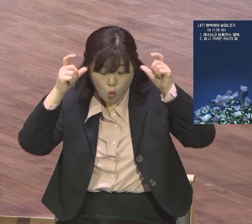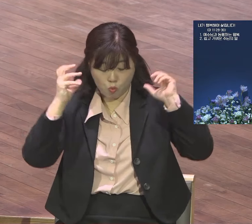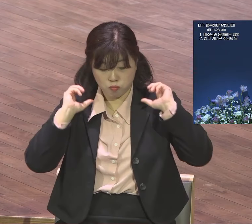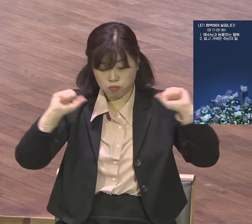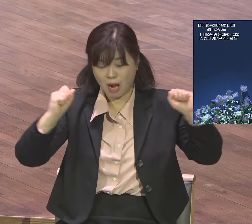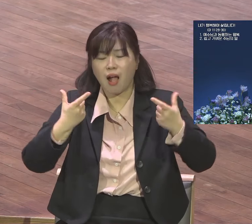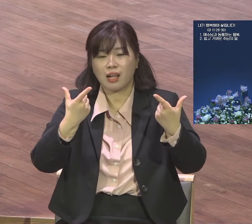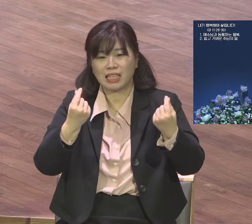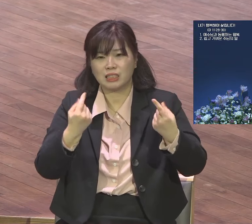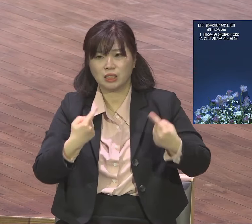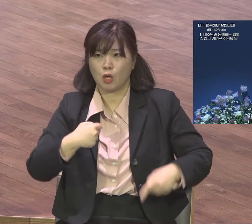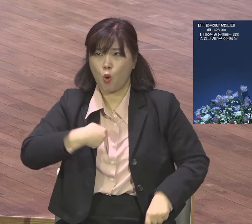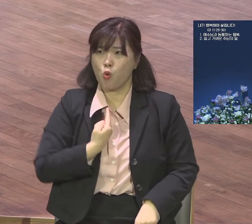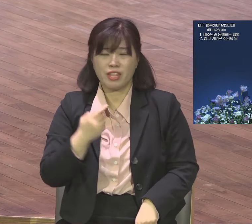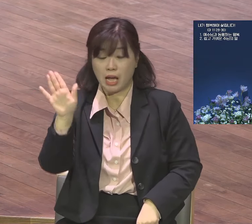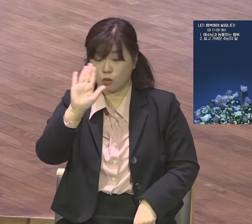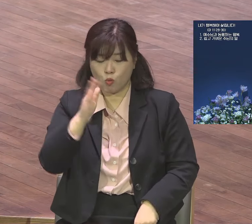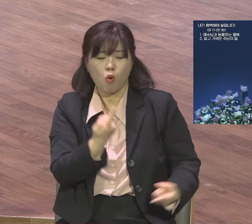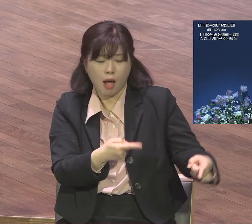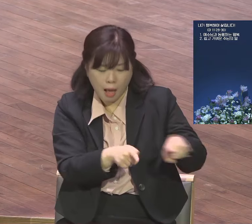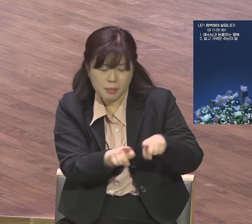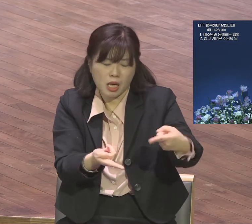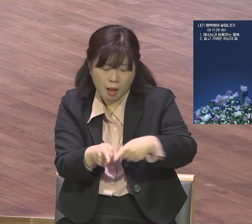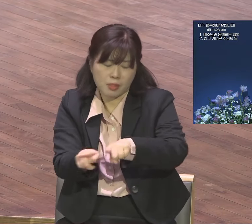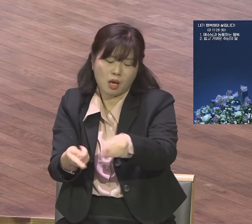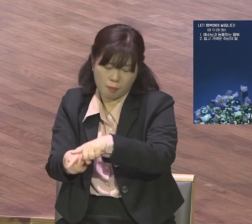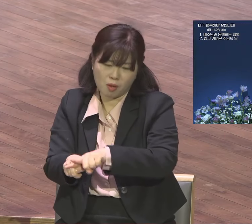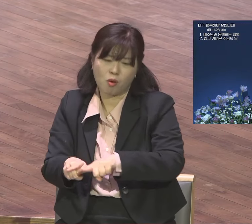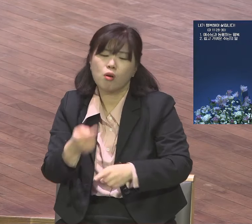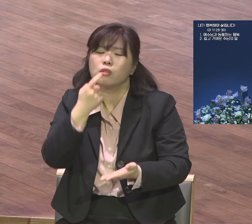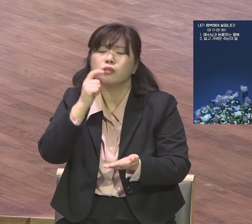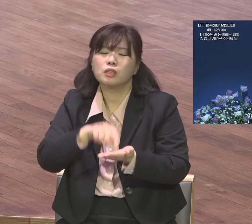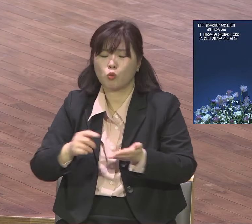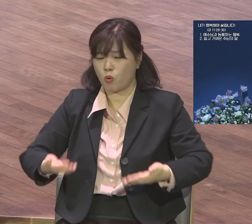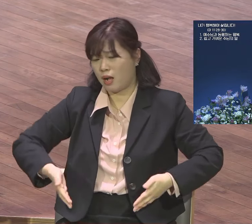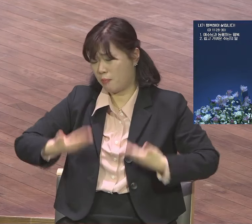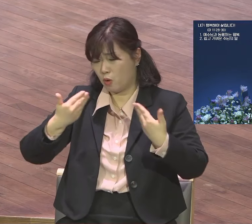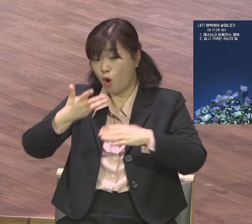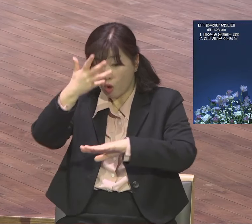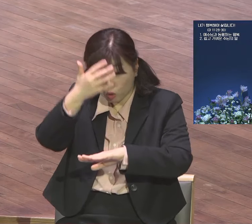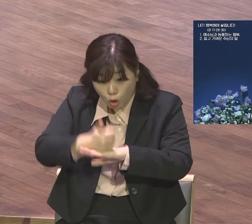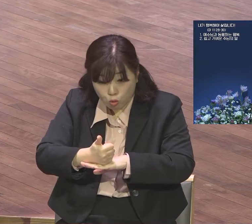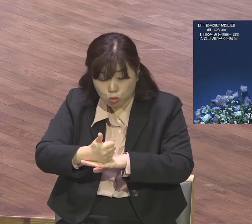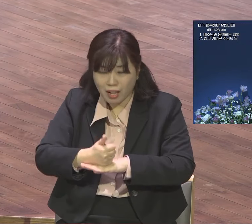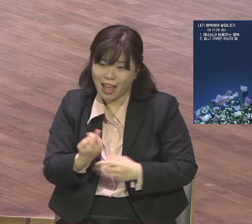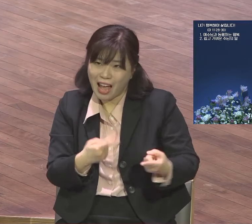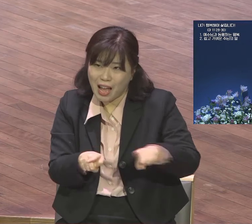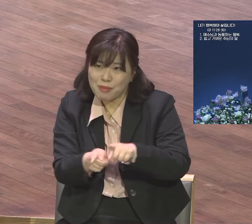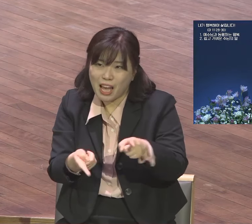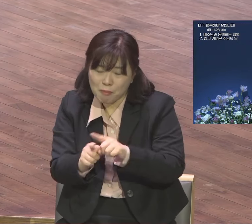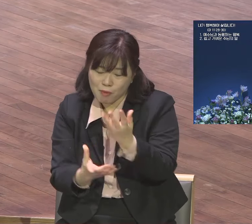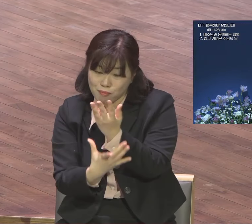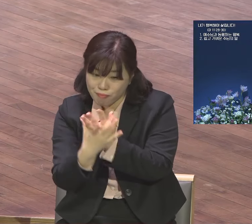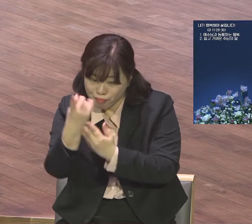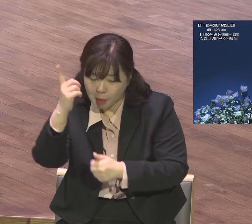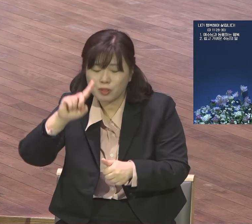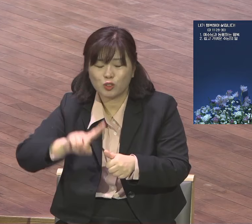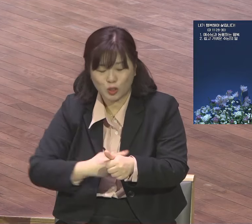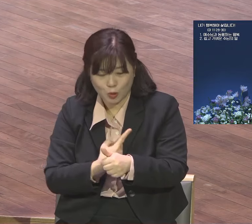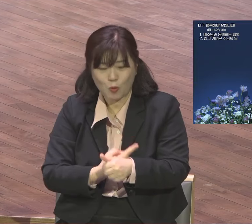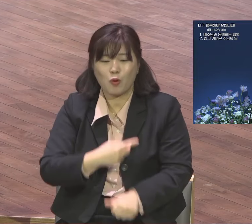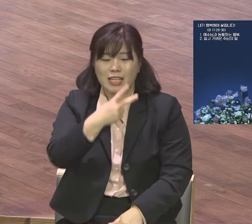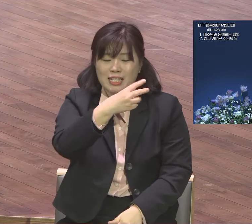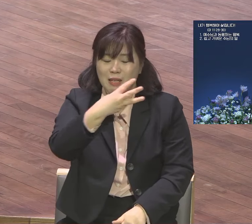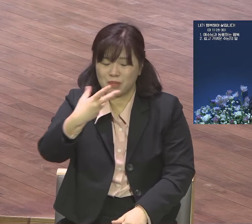2025, 237 나라 5천 종족 복음화 하나님께서 이루실 겁니다. 예원께 모든 성도님들은